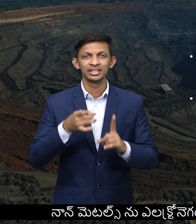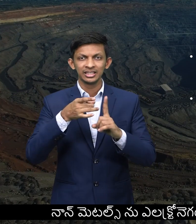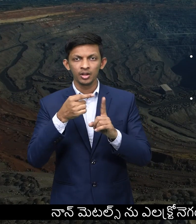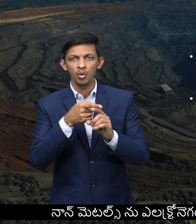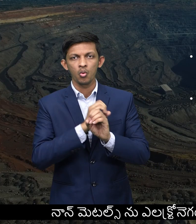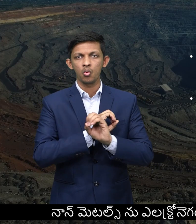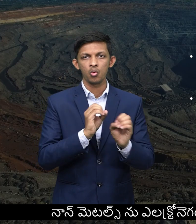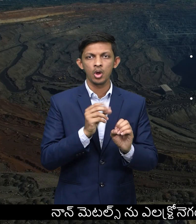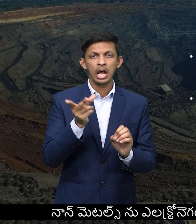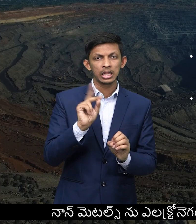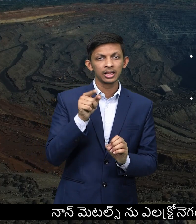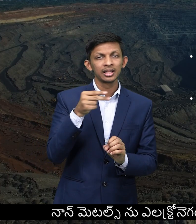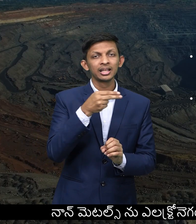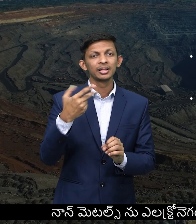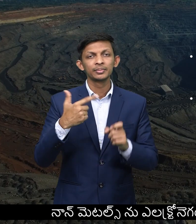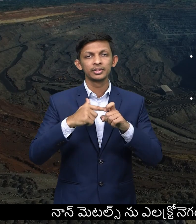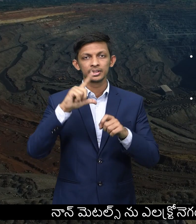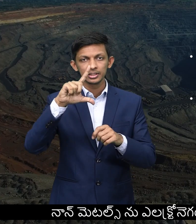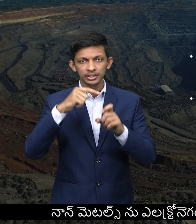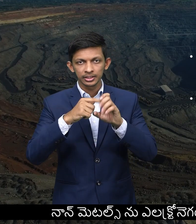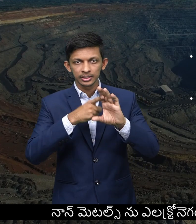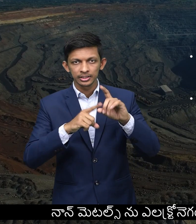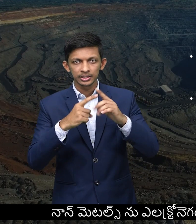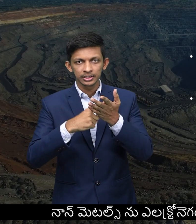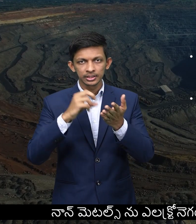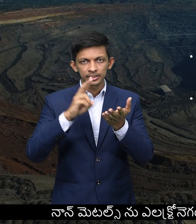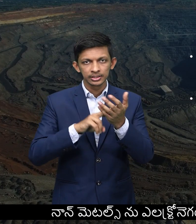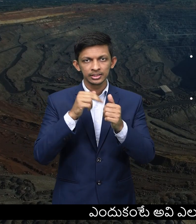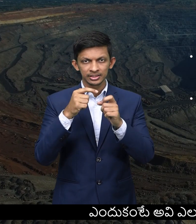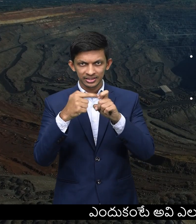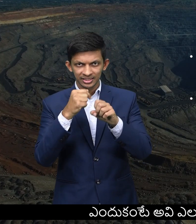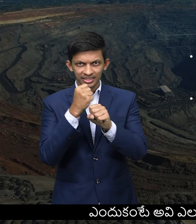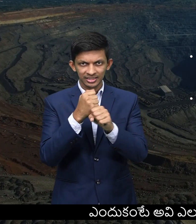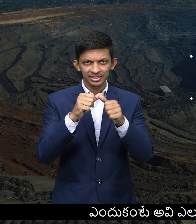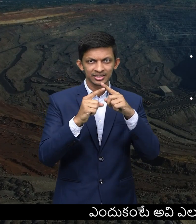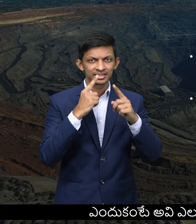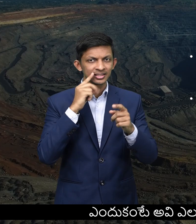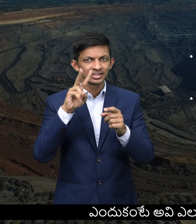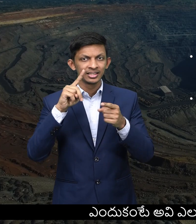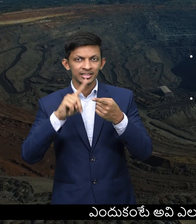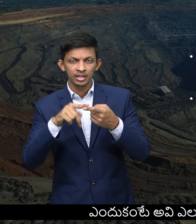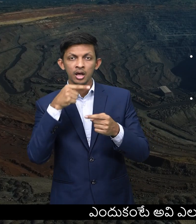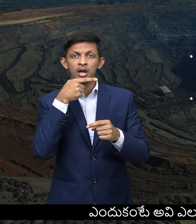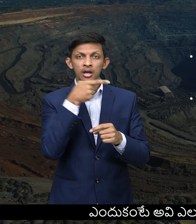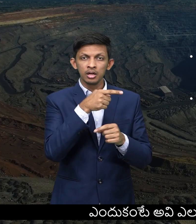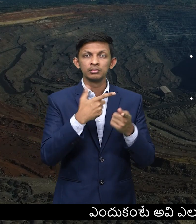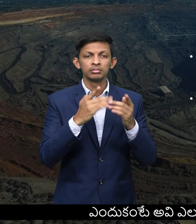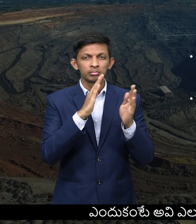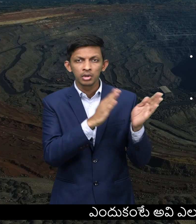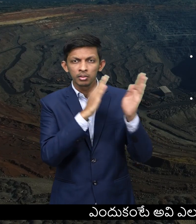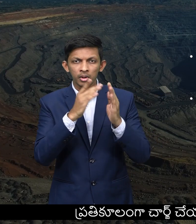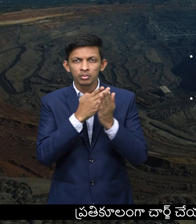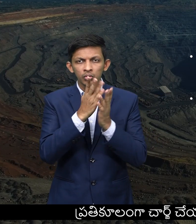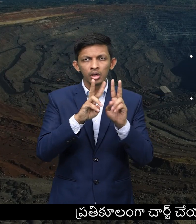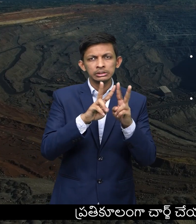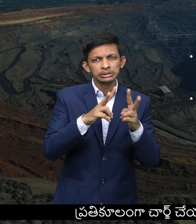నాన్ మెటల్స్ను ఎలక్ట్రోనెగటివ్ ఎలిమెంట్స్ అని కూడా అంటారు, ఎందుకంటే అవి ఎలక్ట్రాన్లను అంగీకరించడం